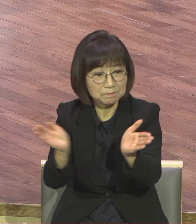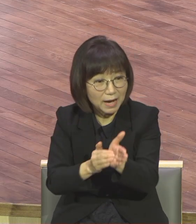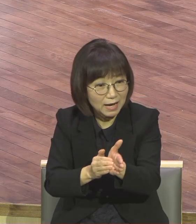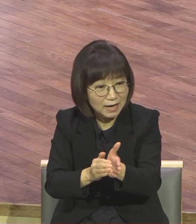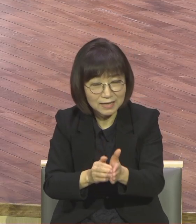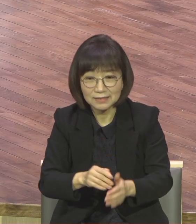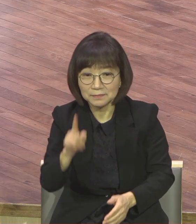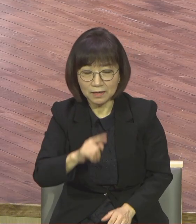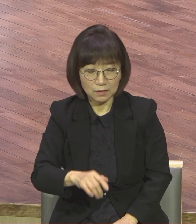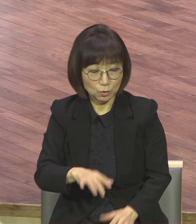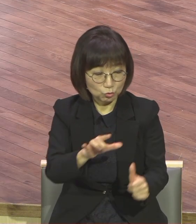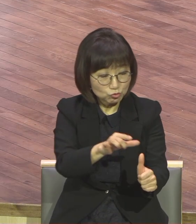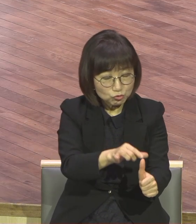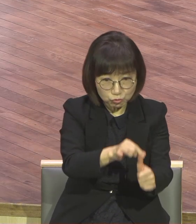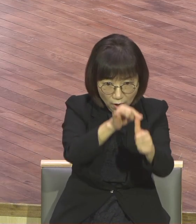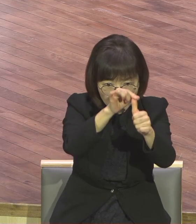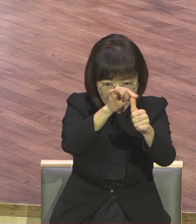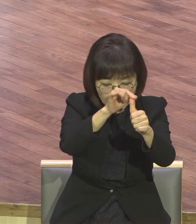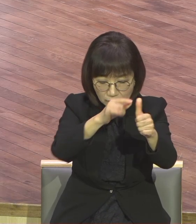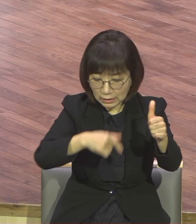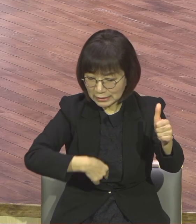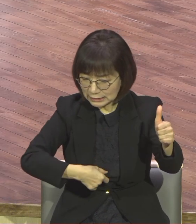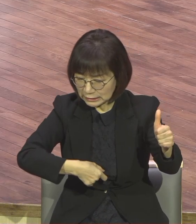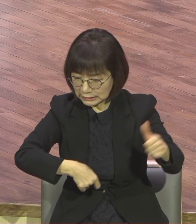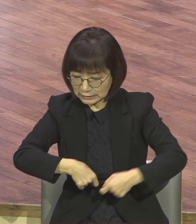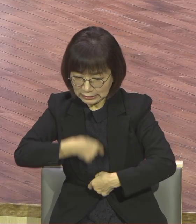구원과 칭의의 이